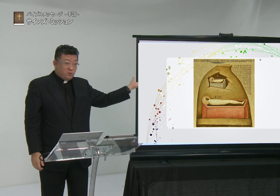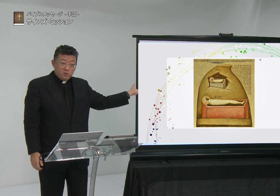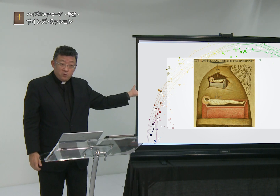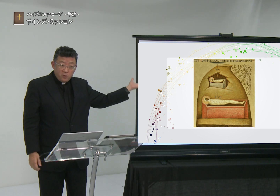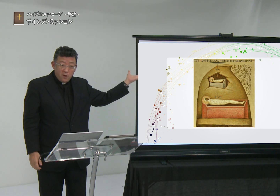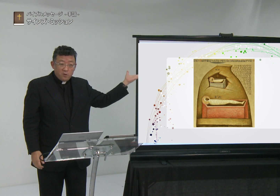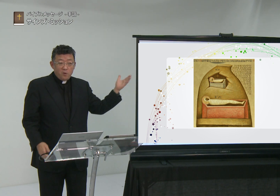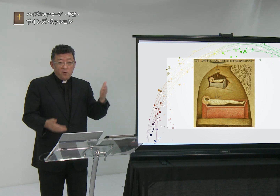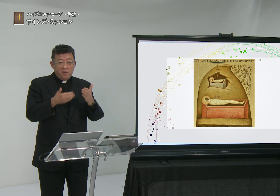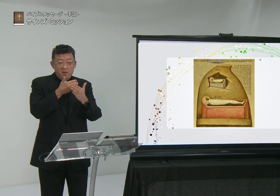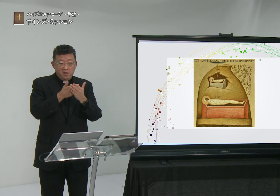この絵は